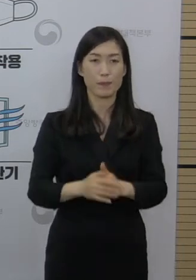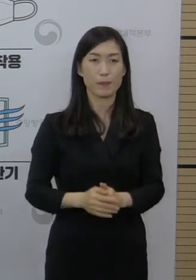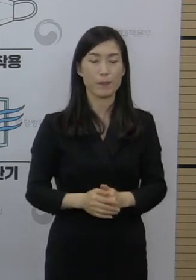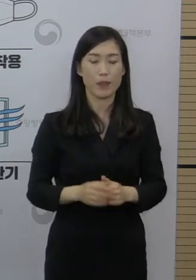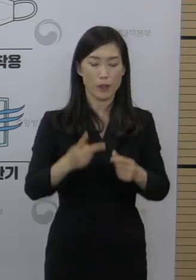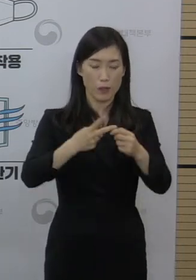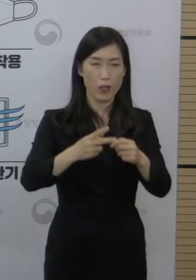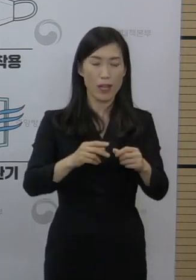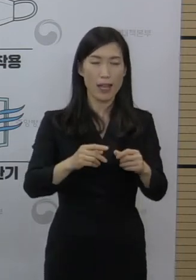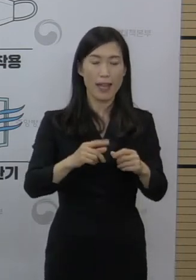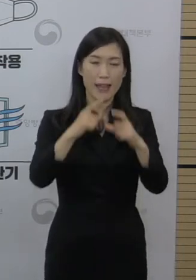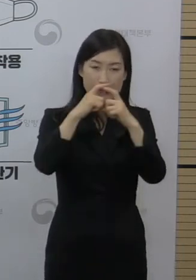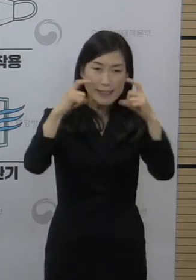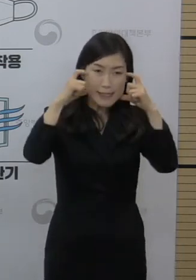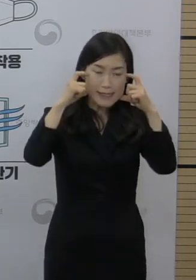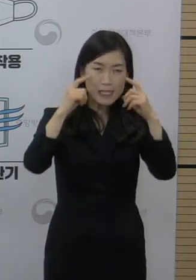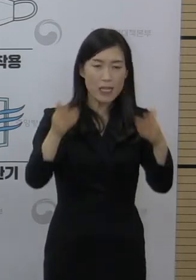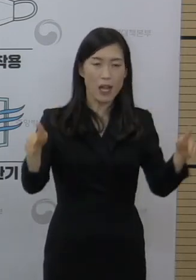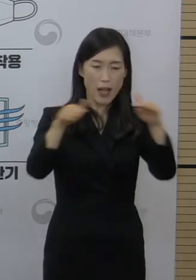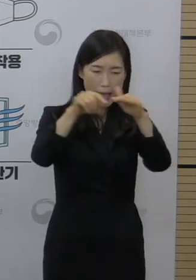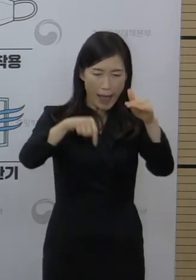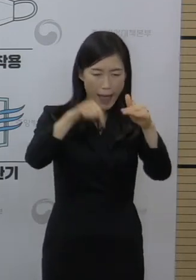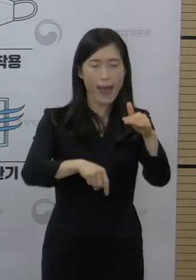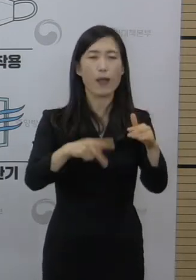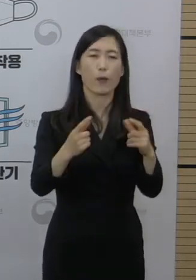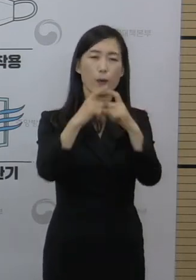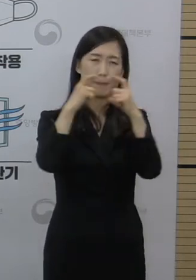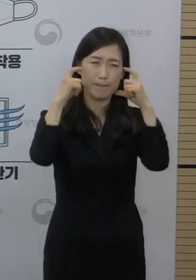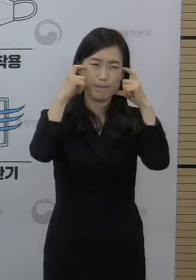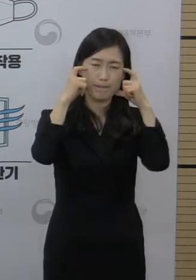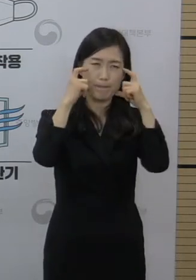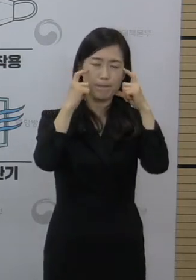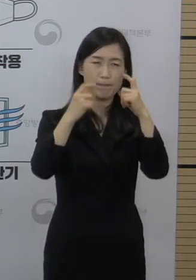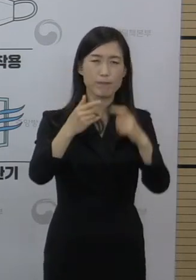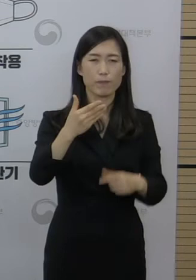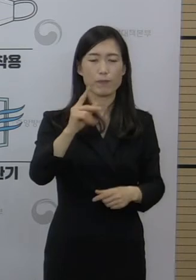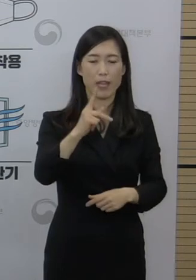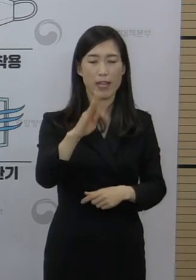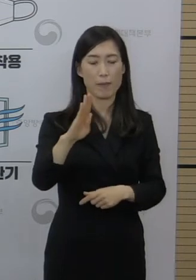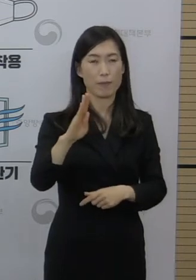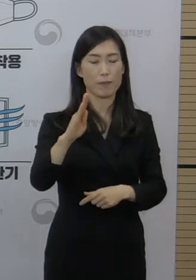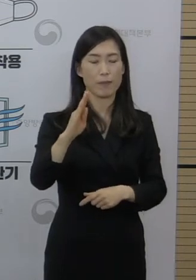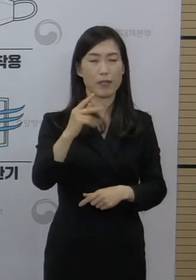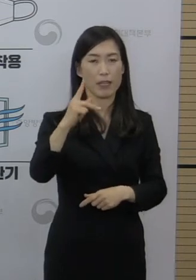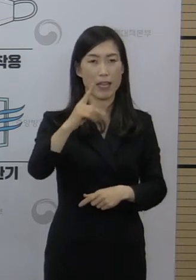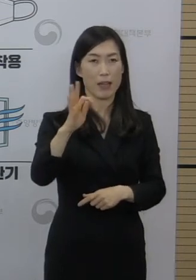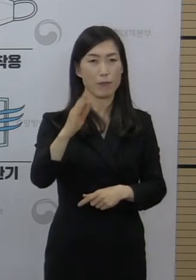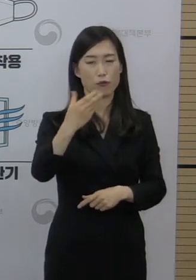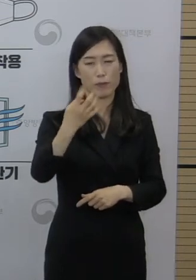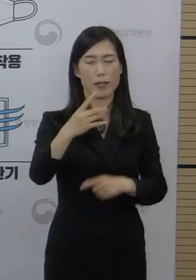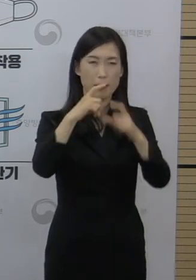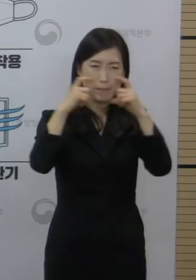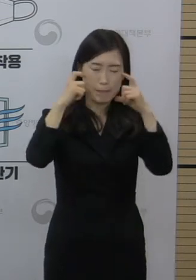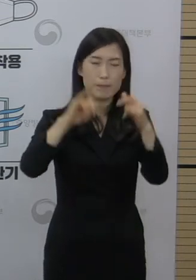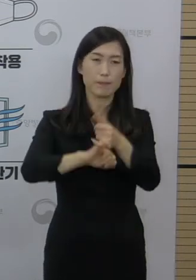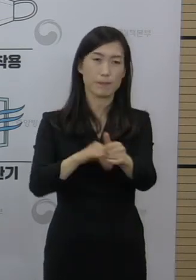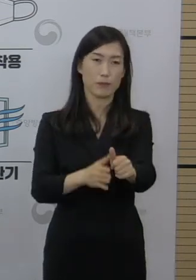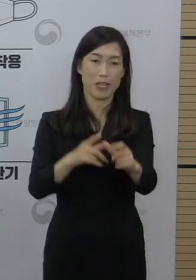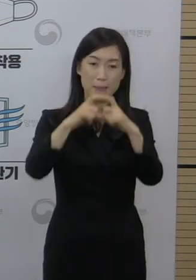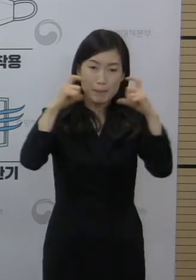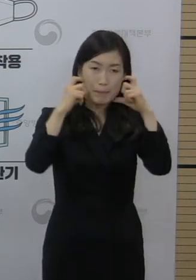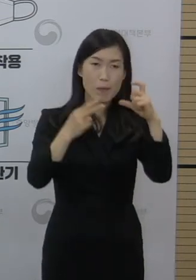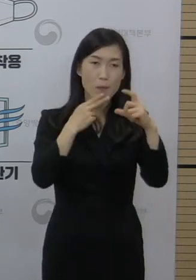마스크를 실내에서 항상 착용해 주식을 말합니다 밀폐된 실내에서 마스크 없이 사람을 접촉하는 것을 최대한